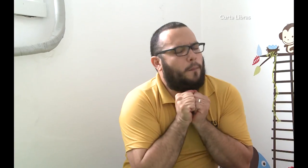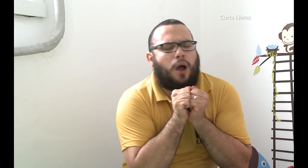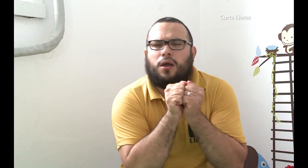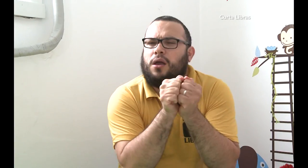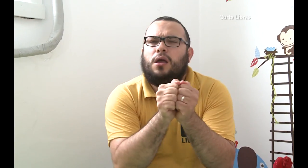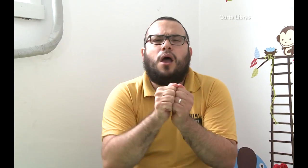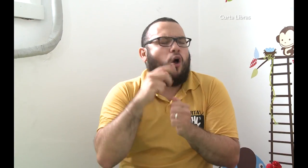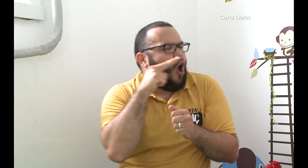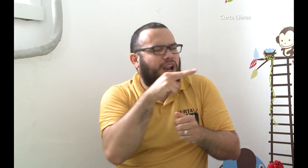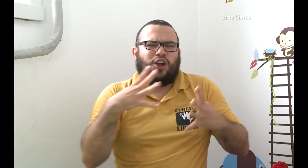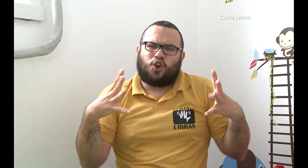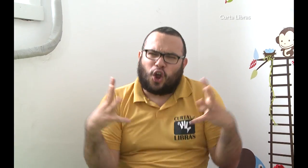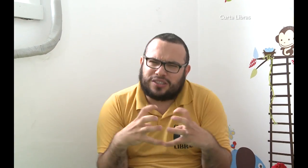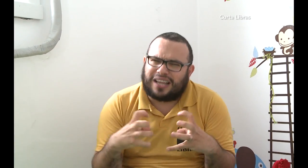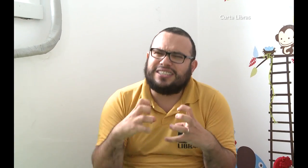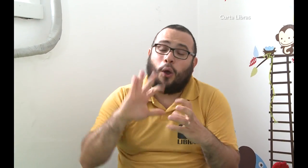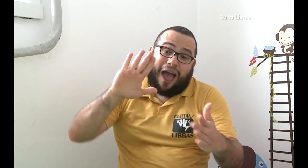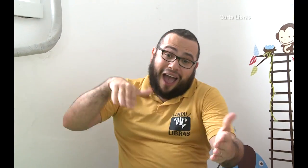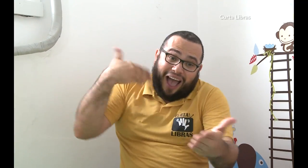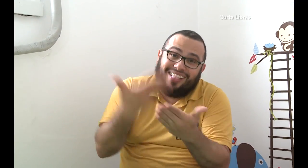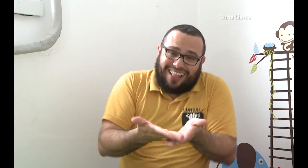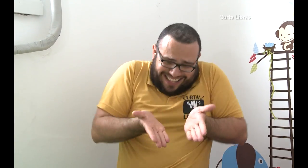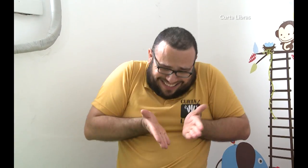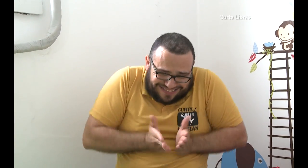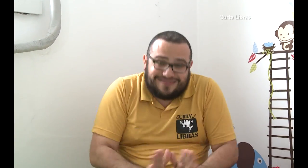o momento Que iniciaram as contrações Até hoje